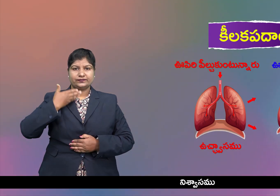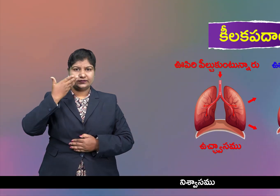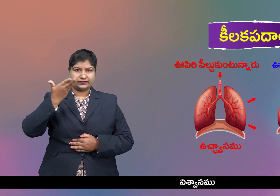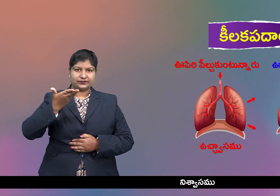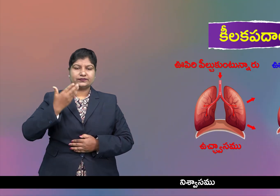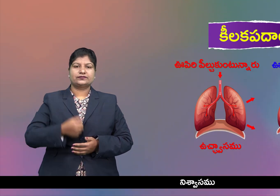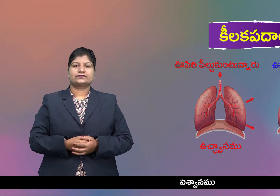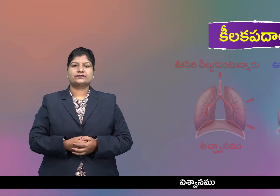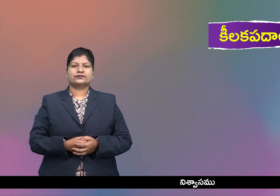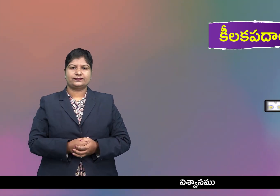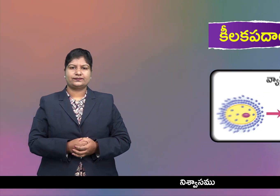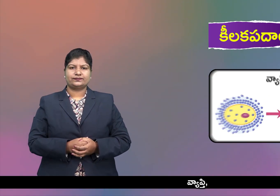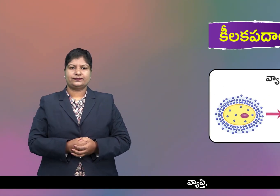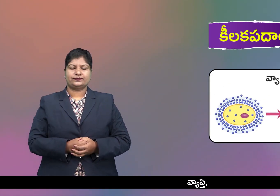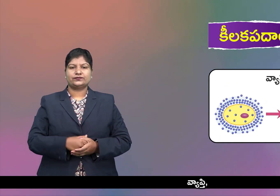నిశ్వాసము,